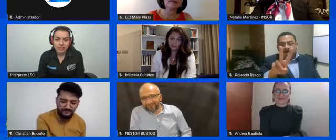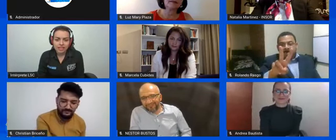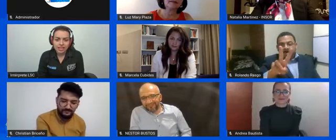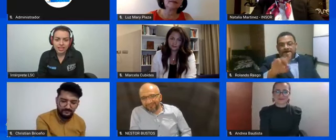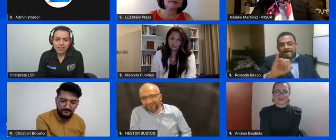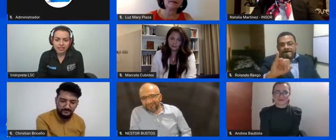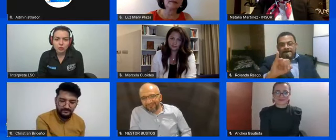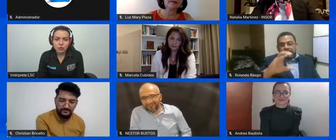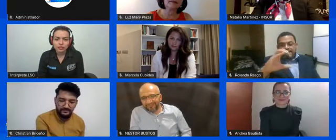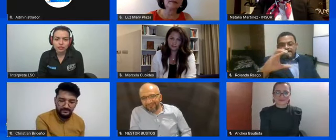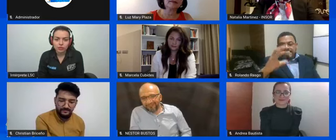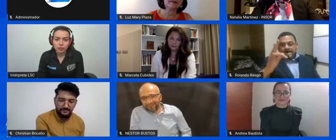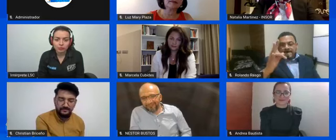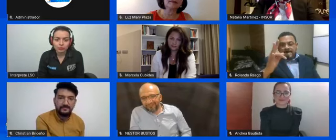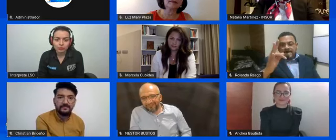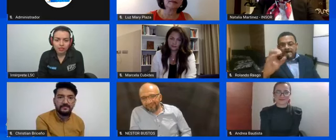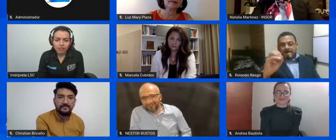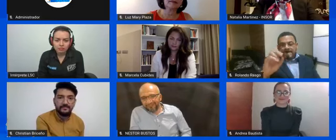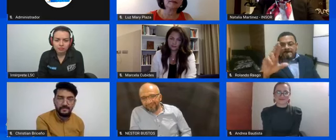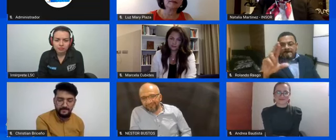señas